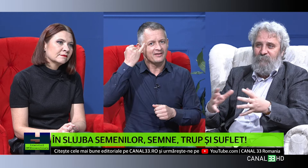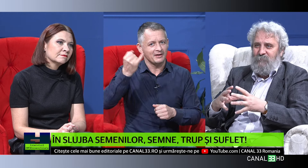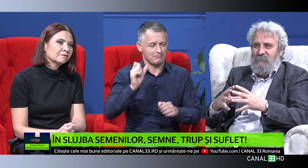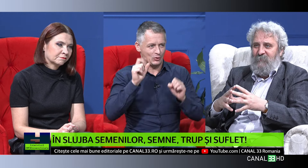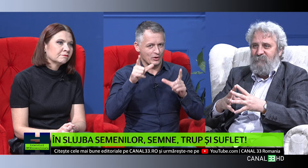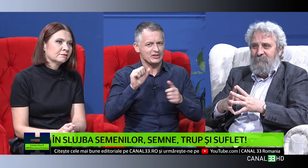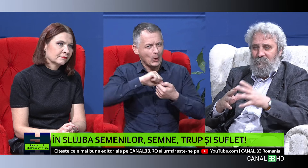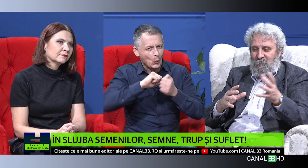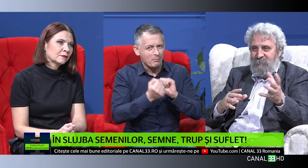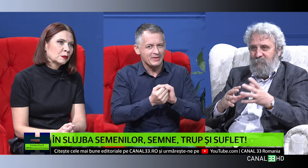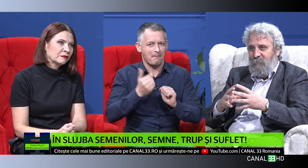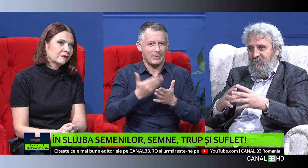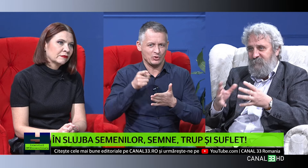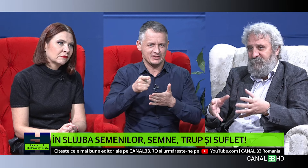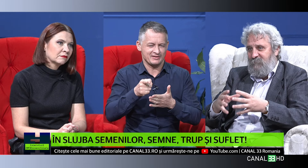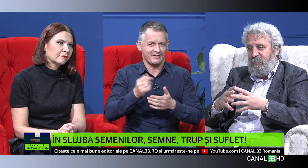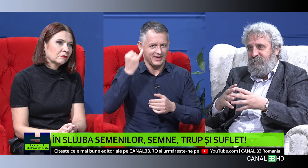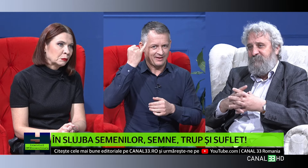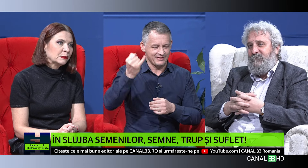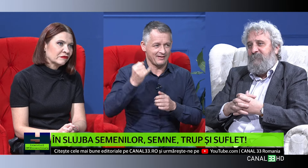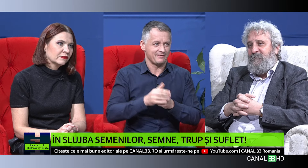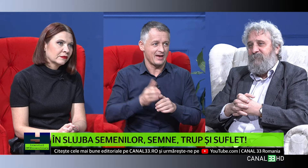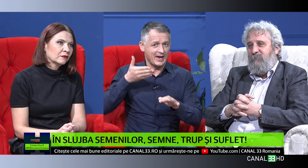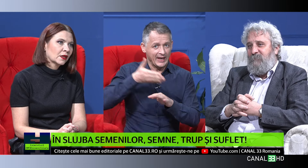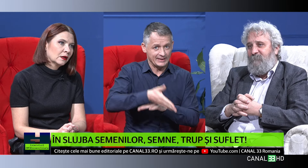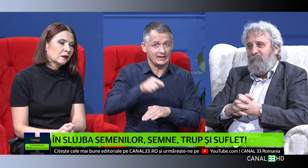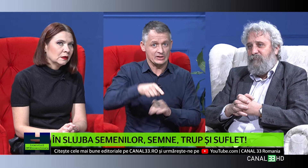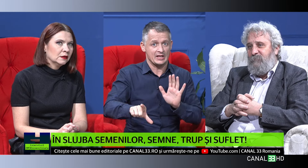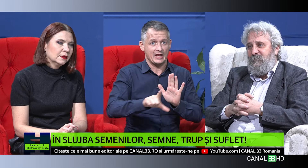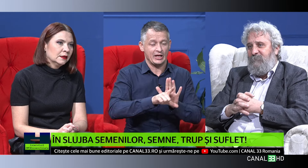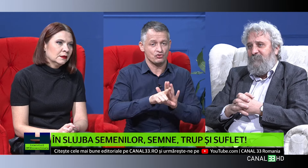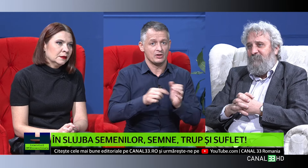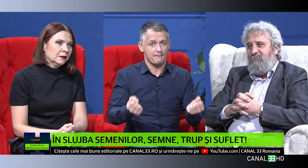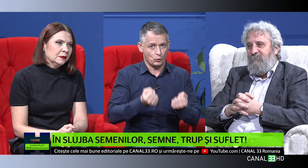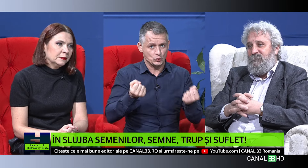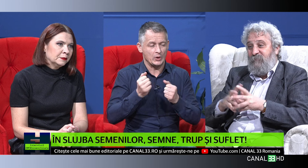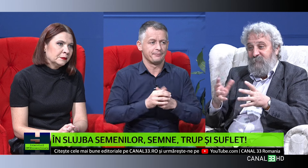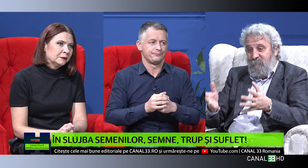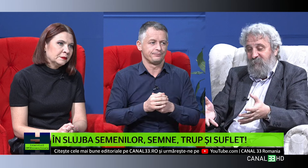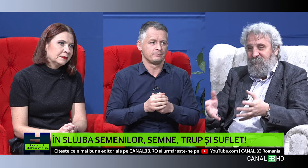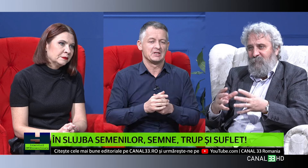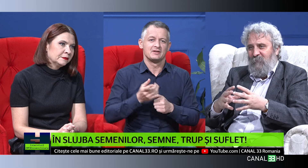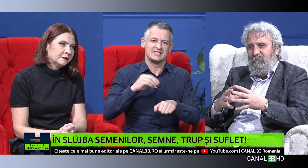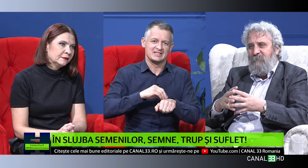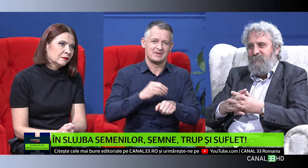bătut pentru ideea asta, nu cu mult timp în urmă, a intrat această lege în funcțiune. Se simțea nevoia unei